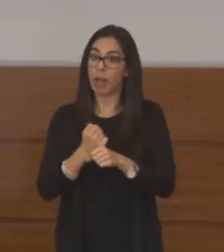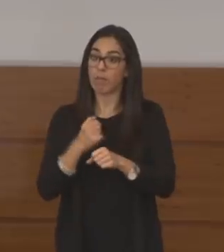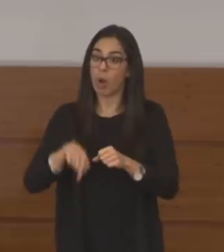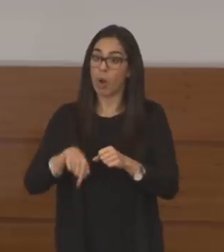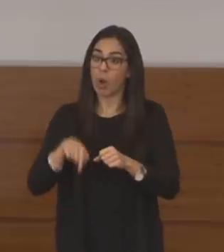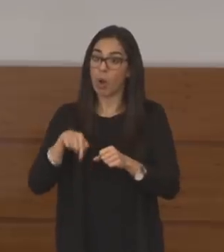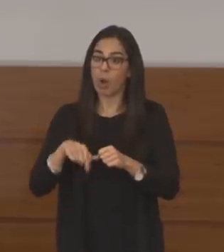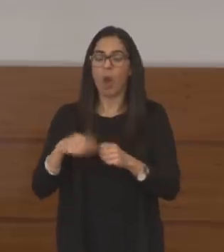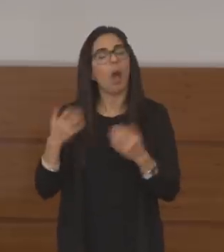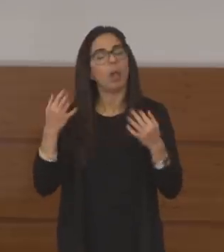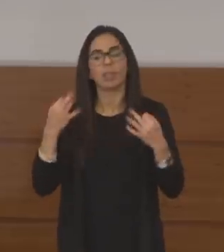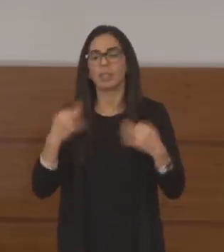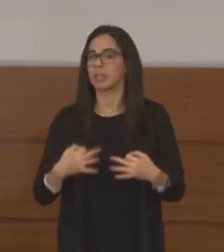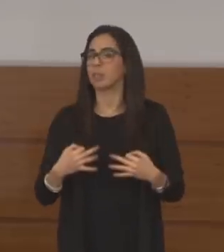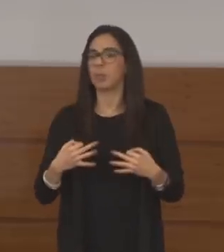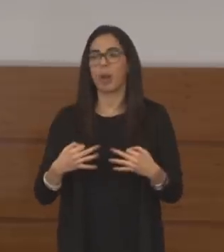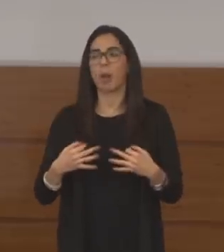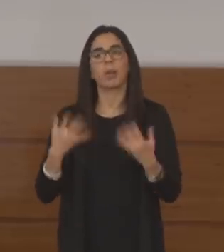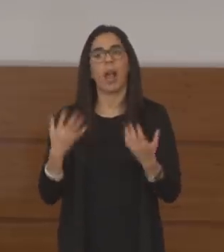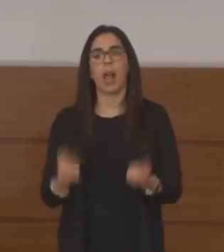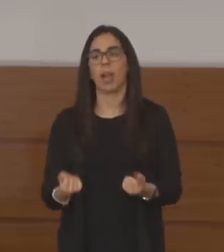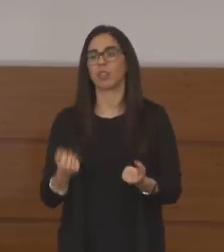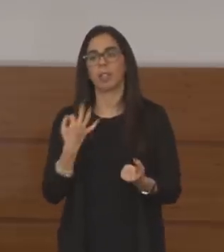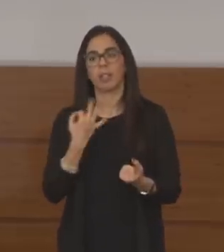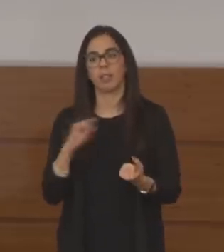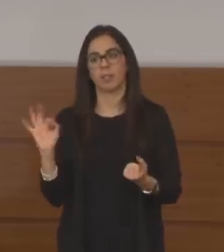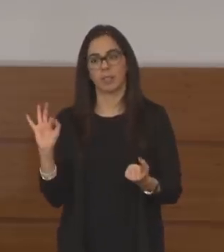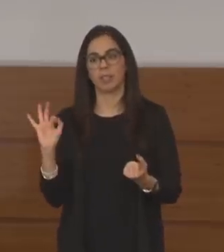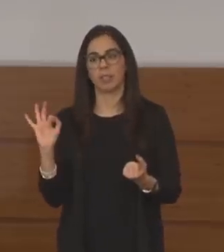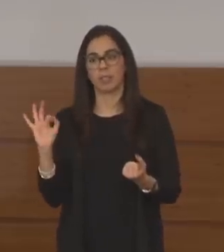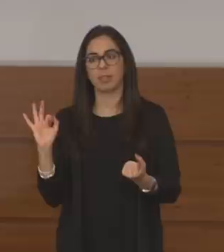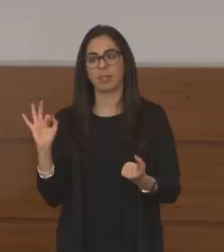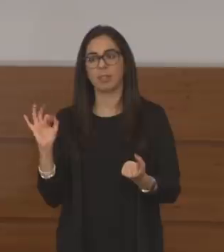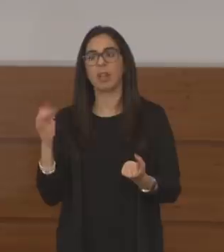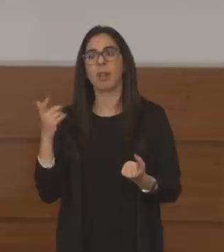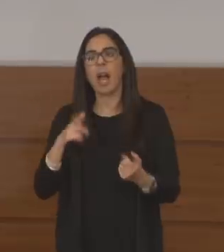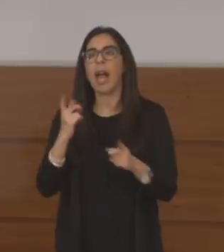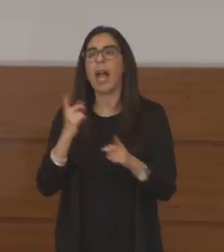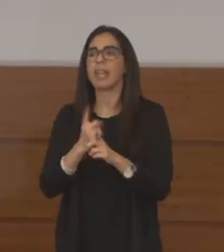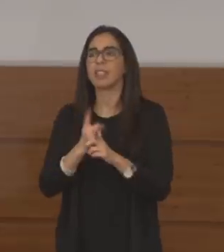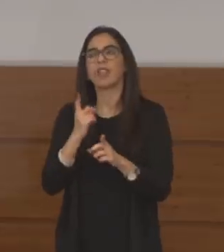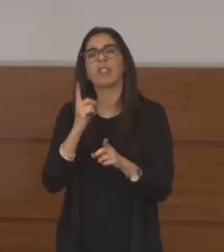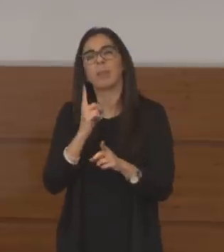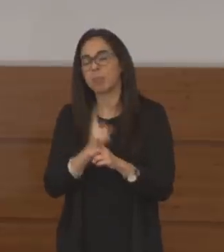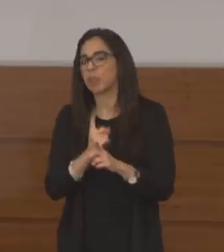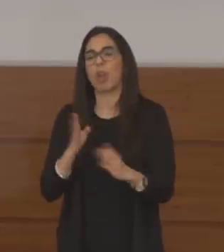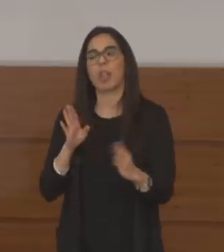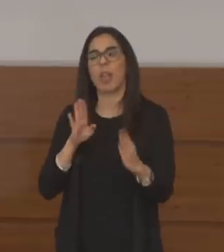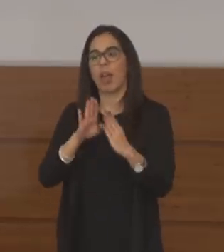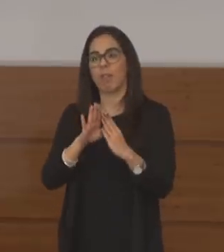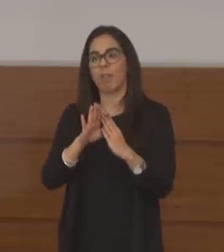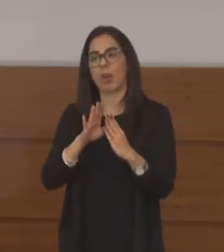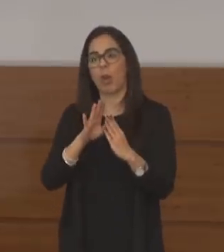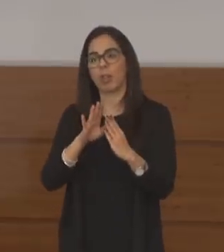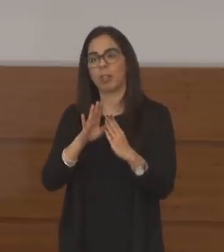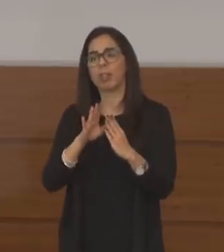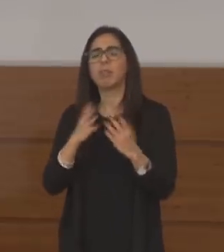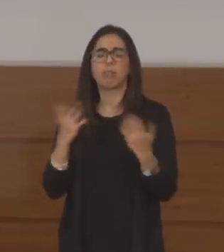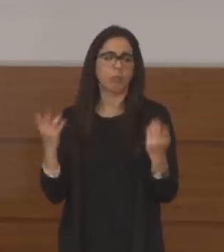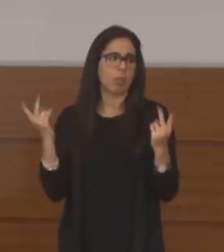benvenuta rispetto a quello che sono le esigenze anche se credo che stiamo fronteggiando